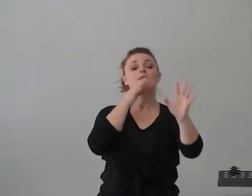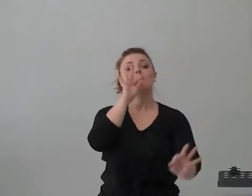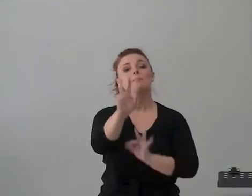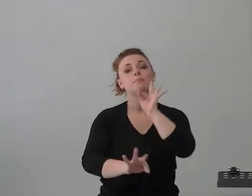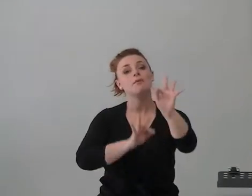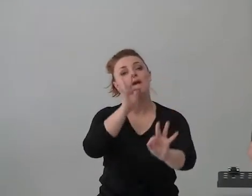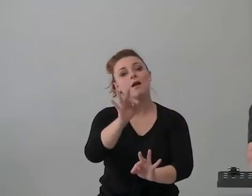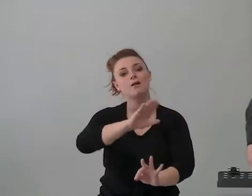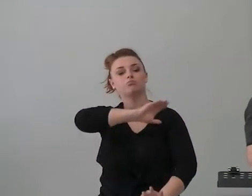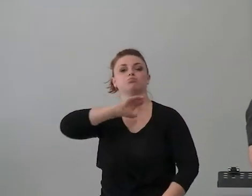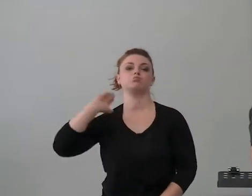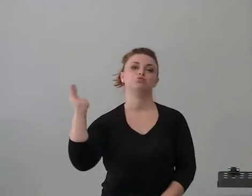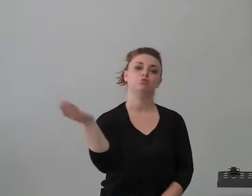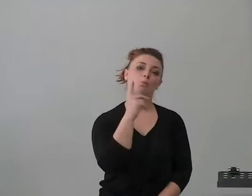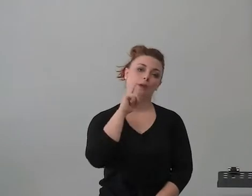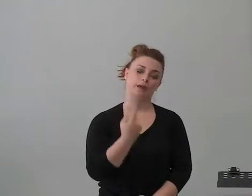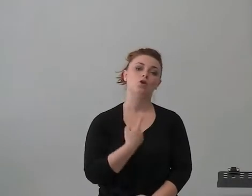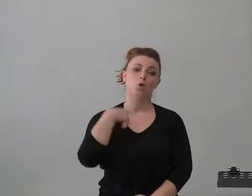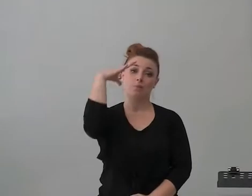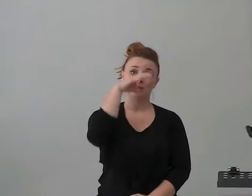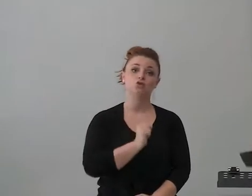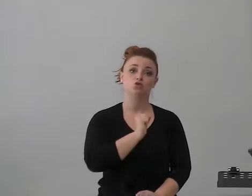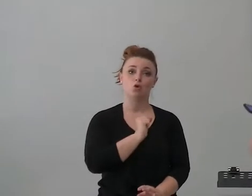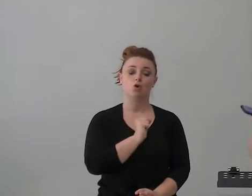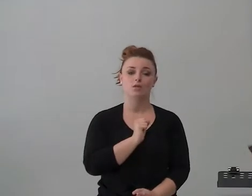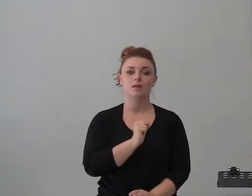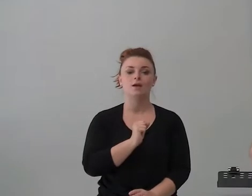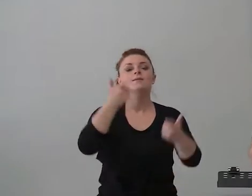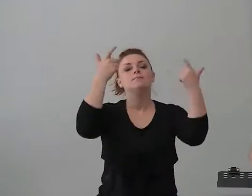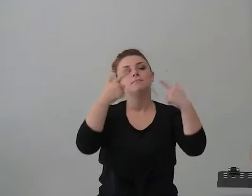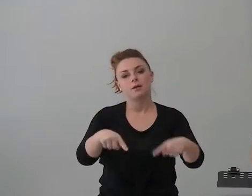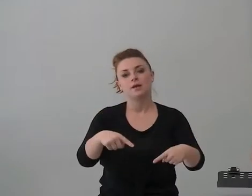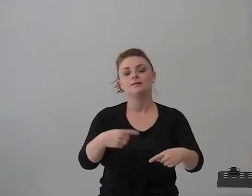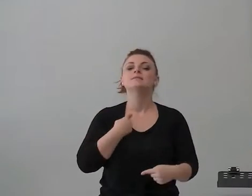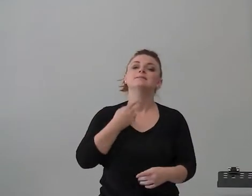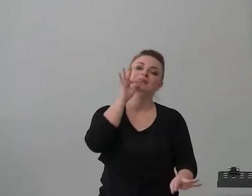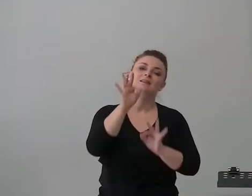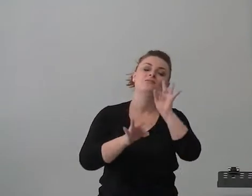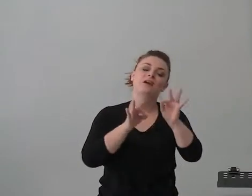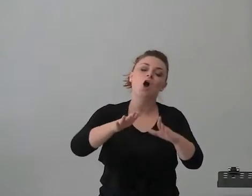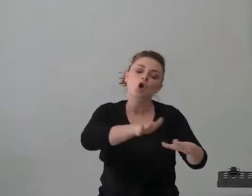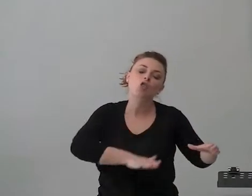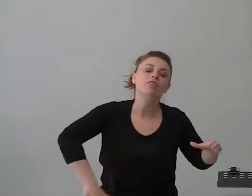Quindi sono stato cattivo. Il contesto è chiaro.